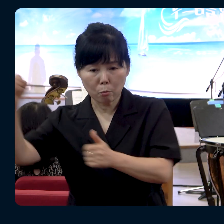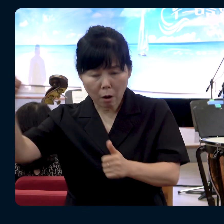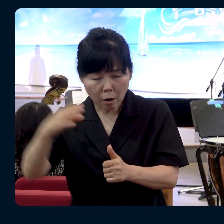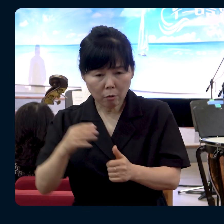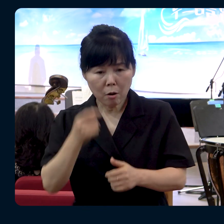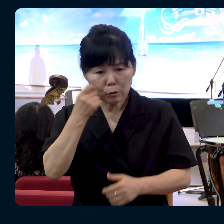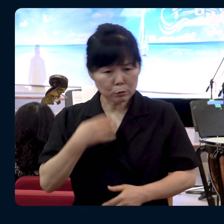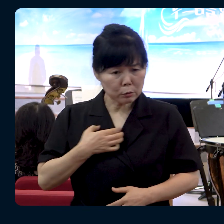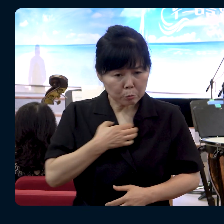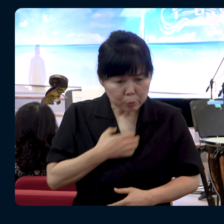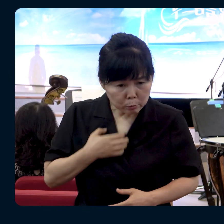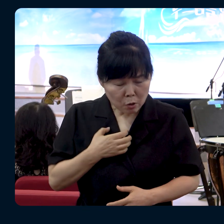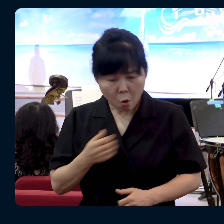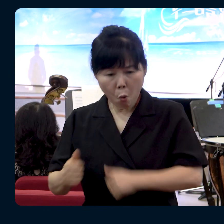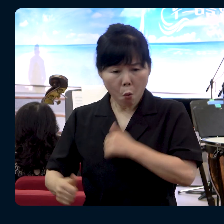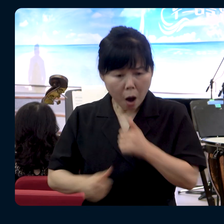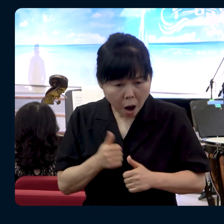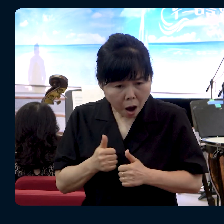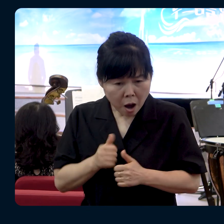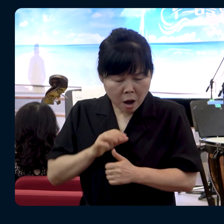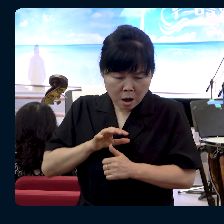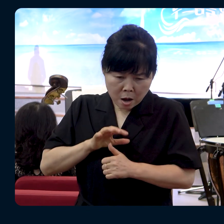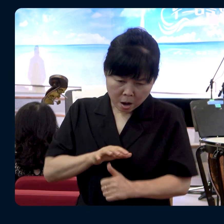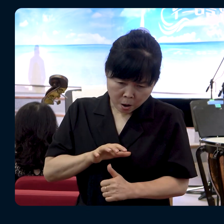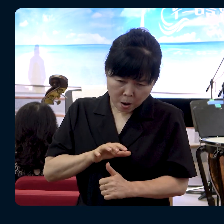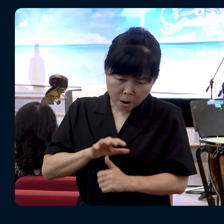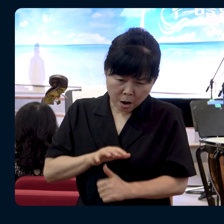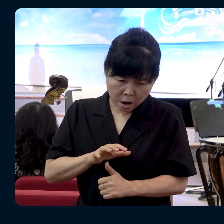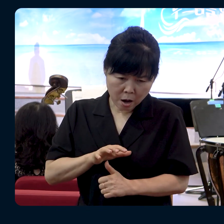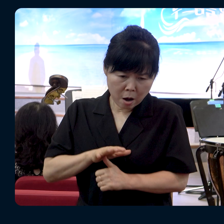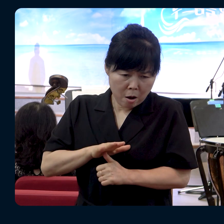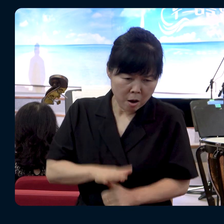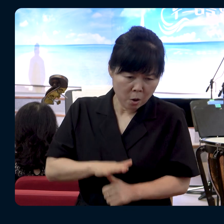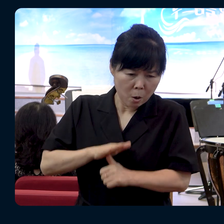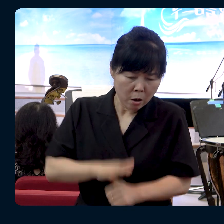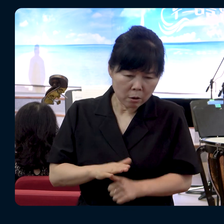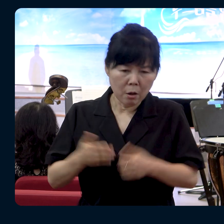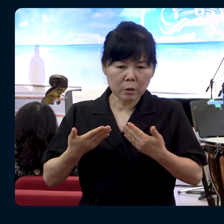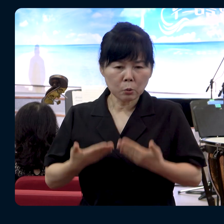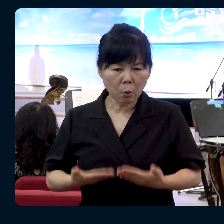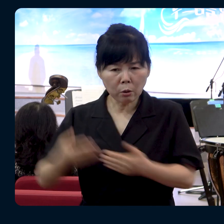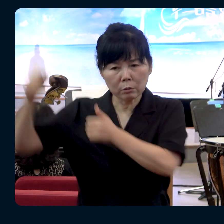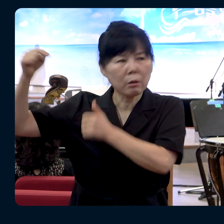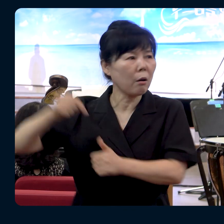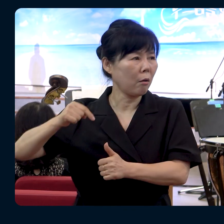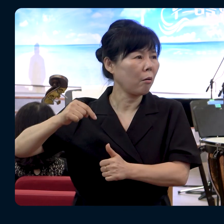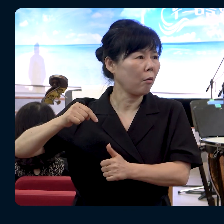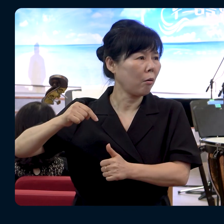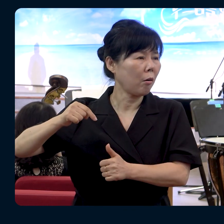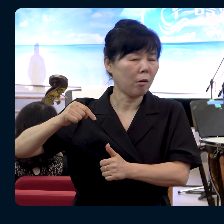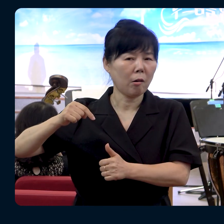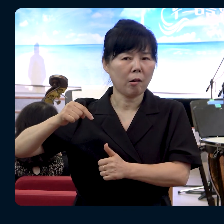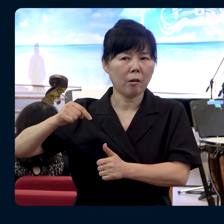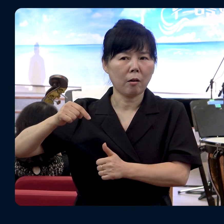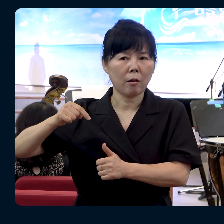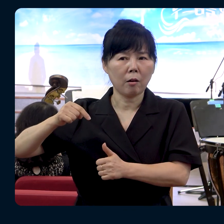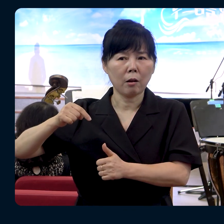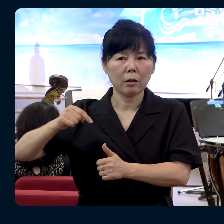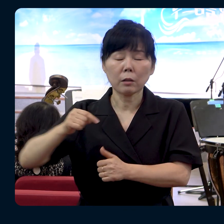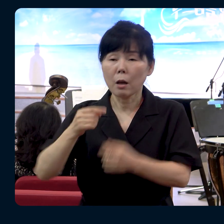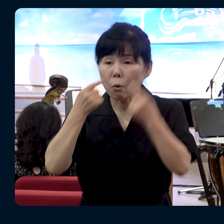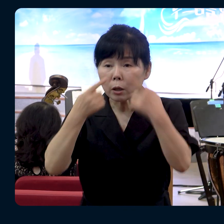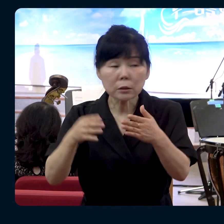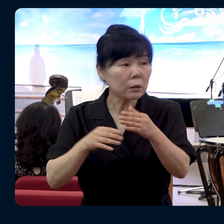슬픔과 분노 이런 감정들을 억압하고 조용히 있으라라고 명령을 하시는데, 그러나 이 말은 그